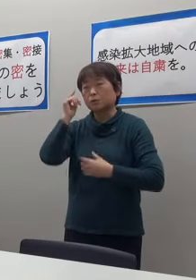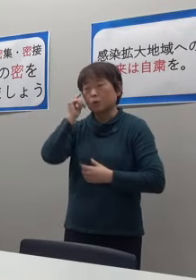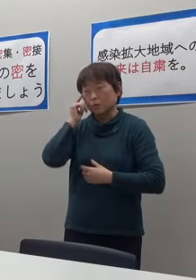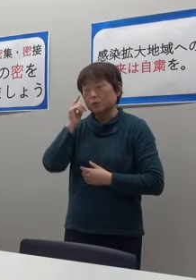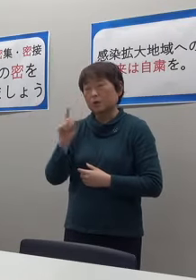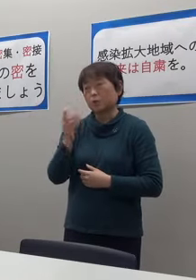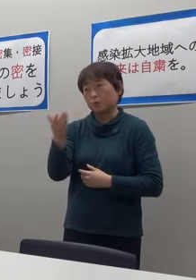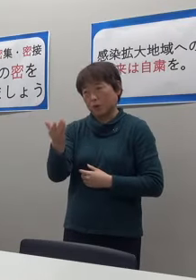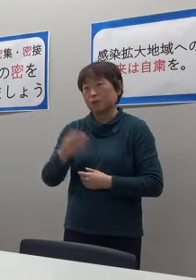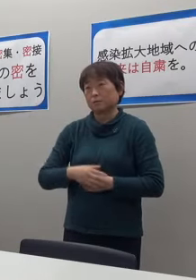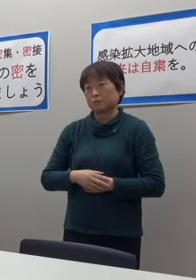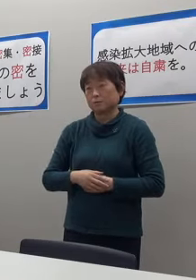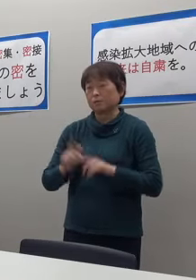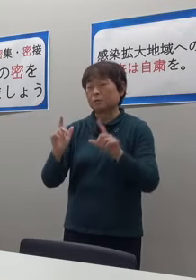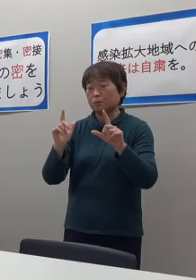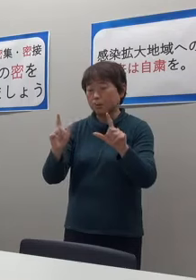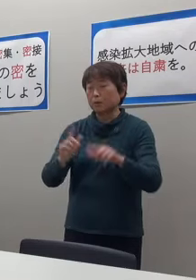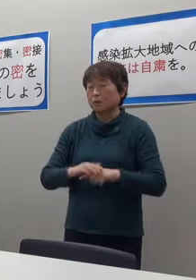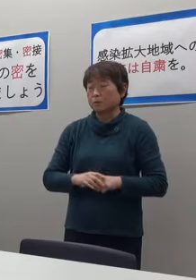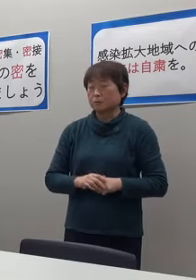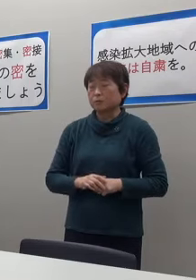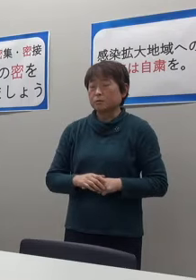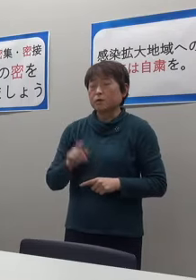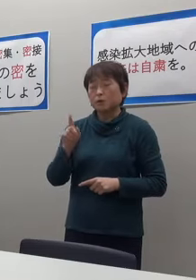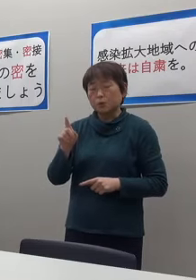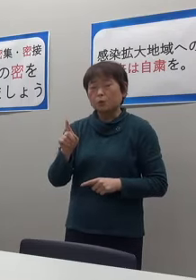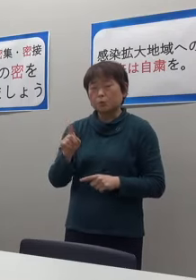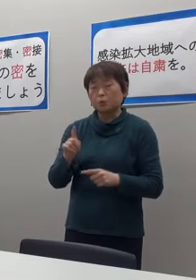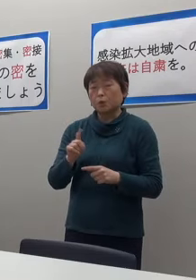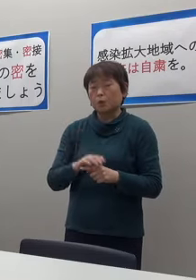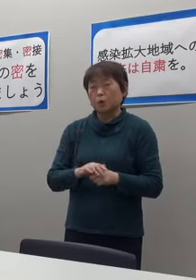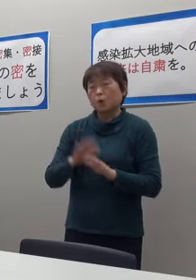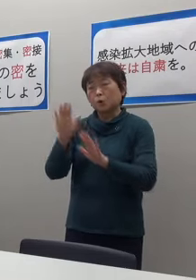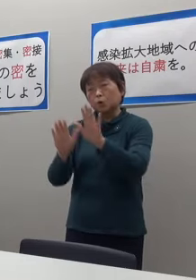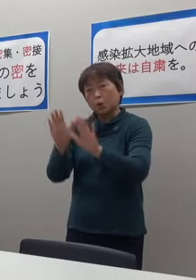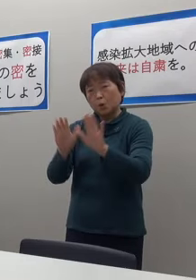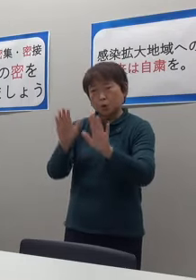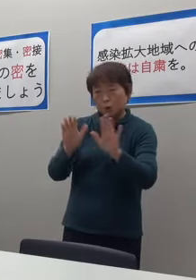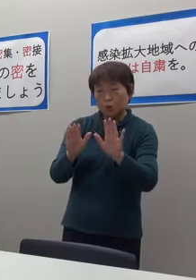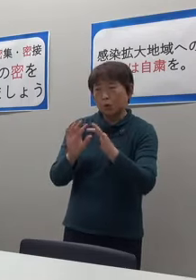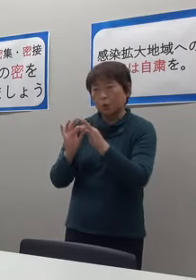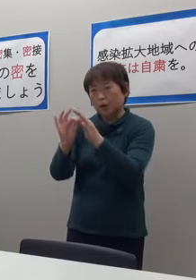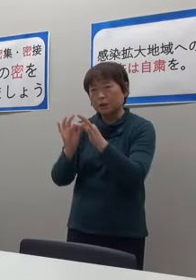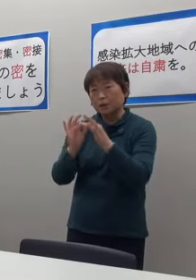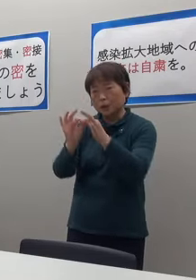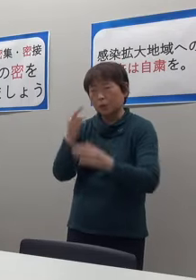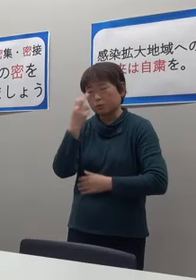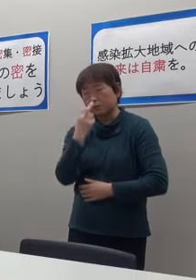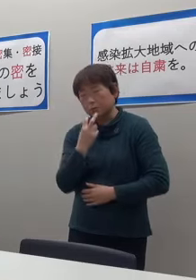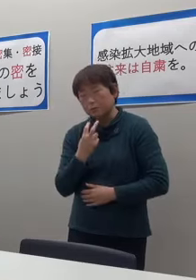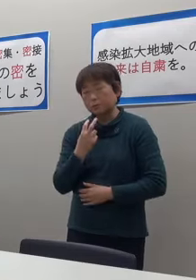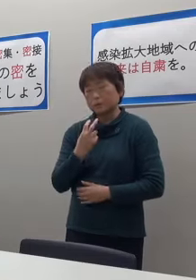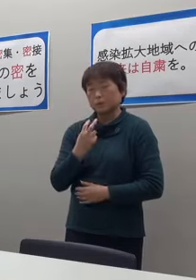で、まあ、そのお互いのですね、症例間の関係っていうのをやっぱり考えていく必要があるかなっていうふうに考え